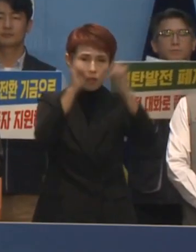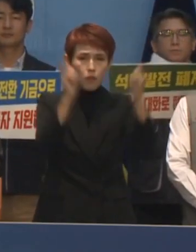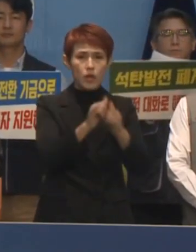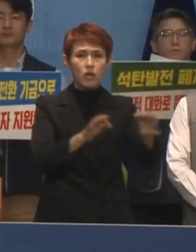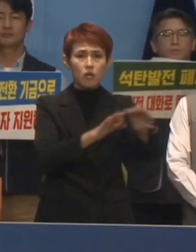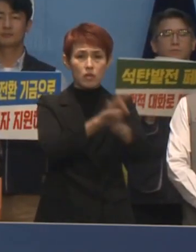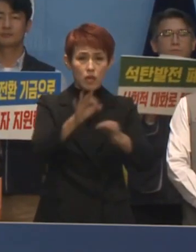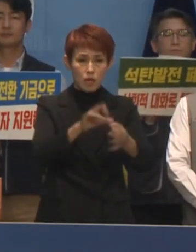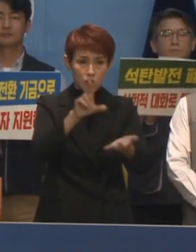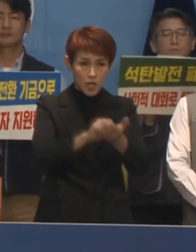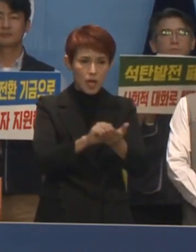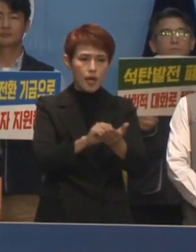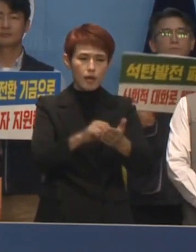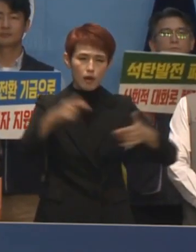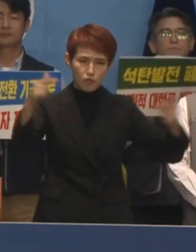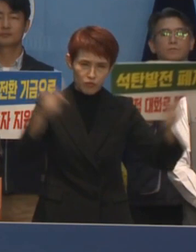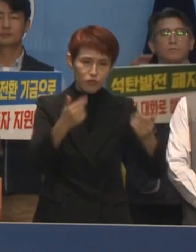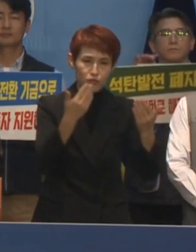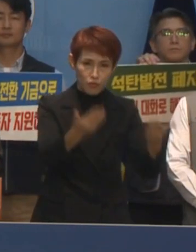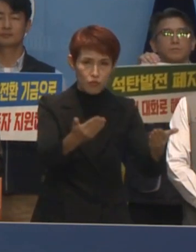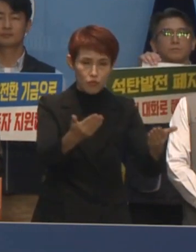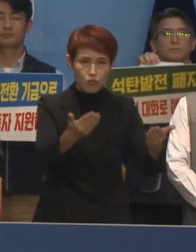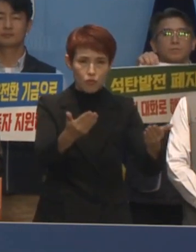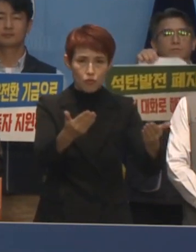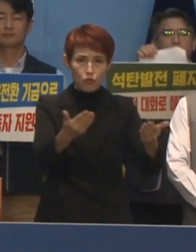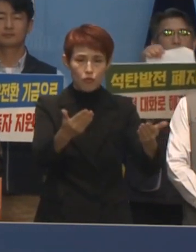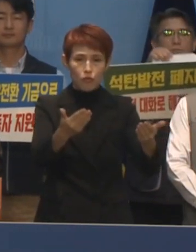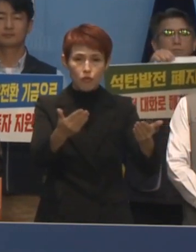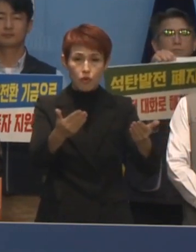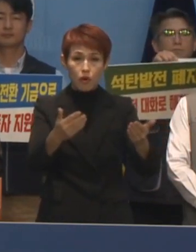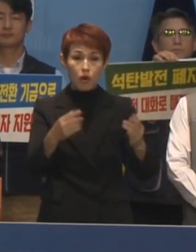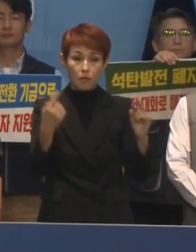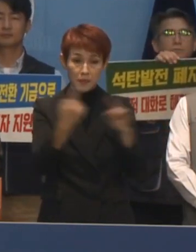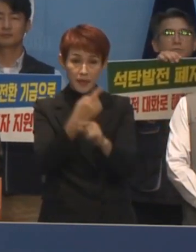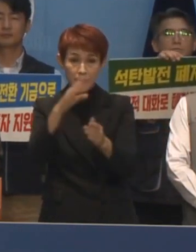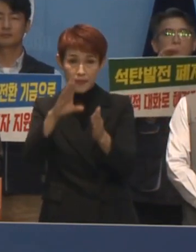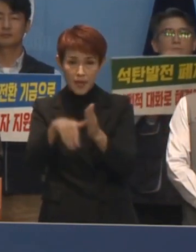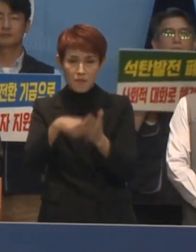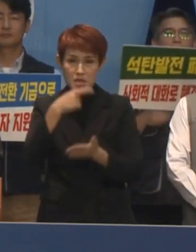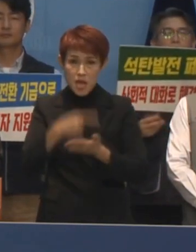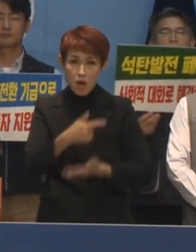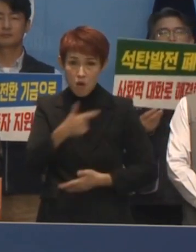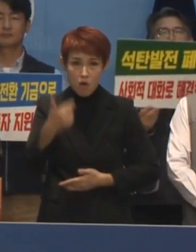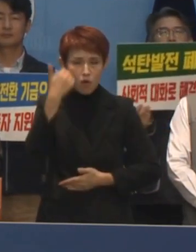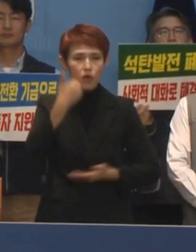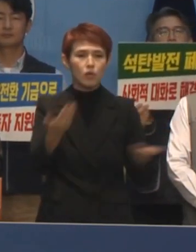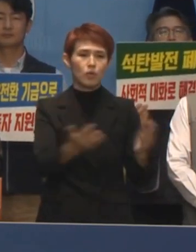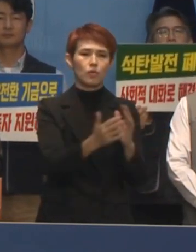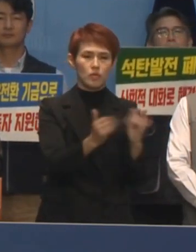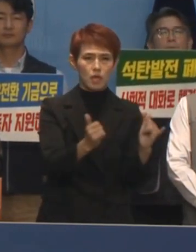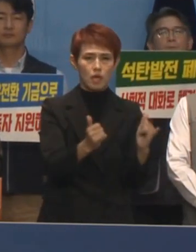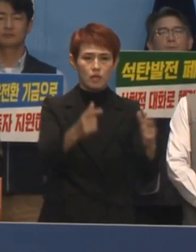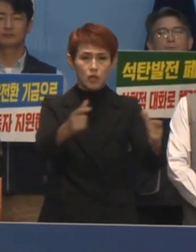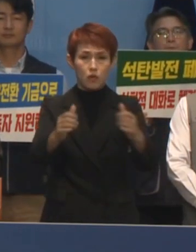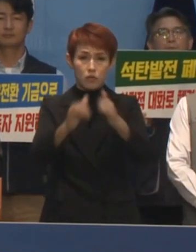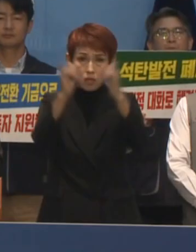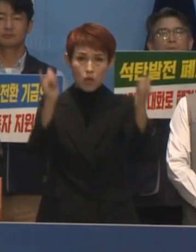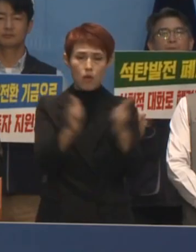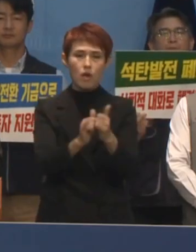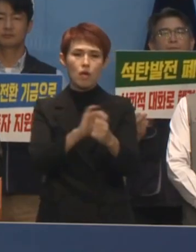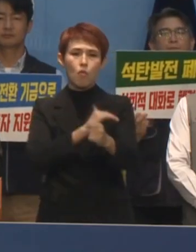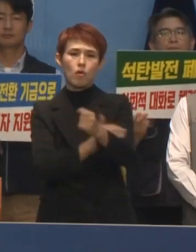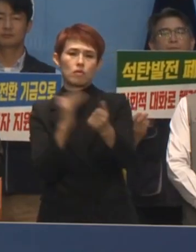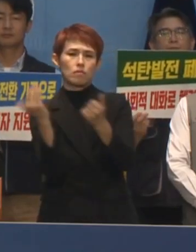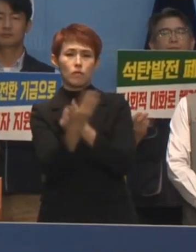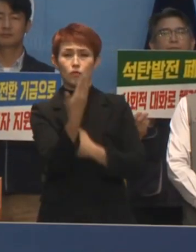충격을 최소화하고 전환 과정에서 가장 큰 피해를 입는 노동자와 지역사회의 권익을 보호하는